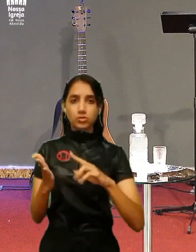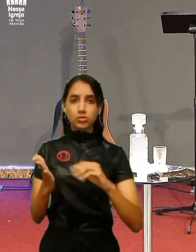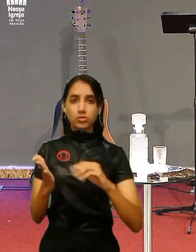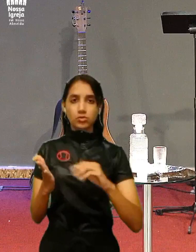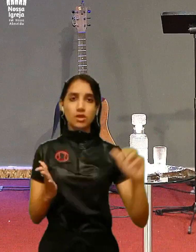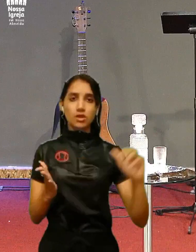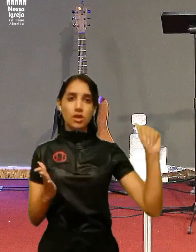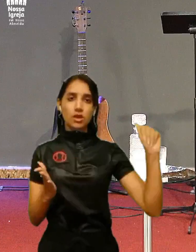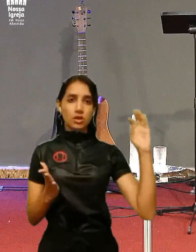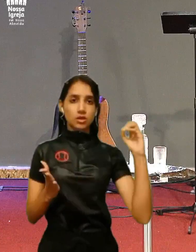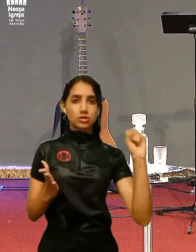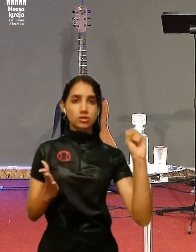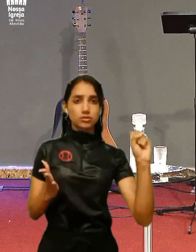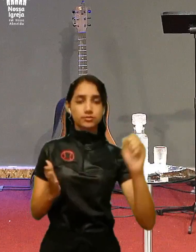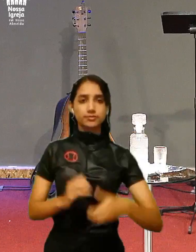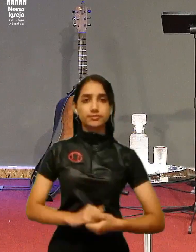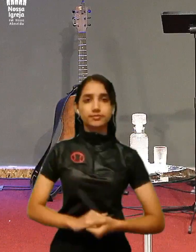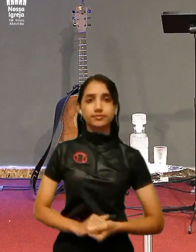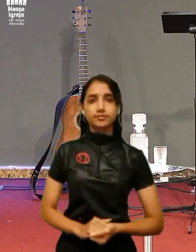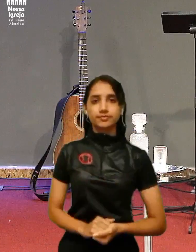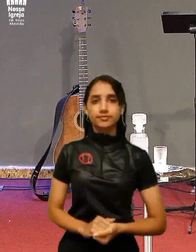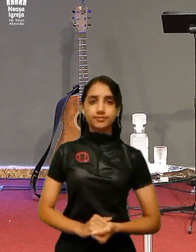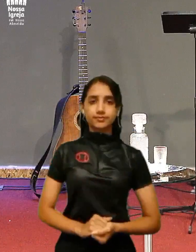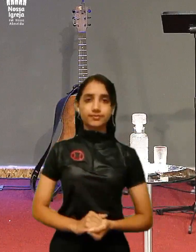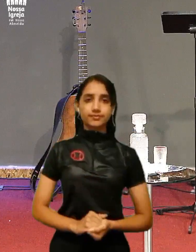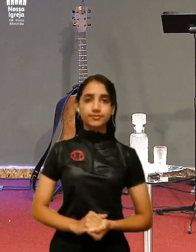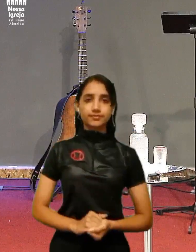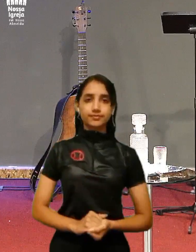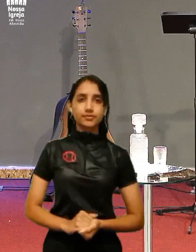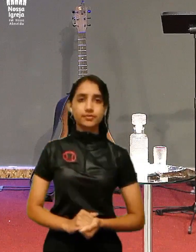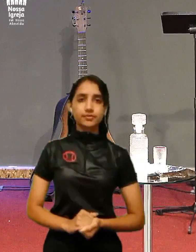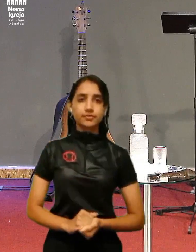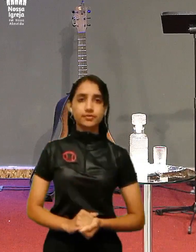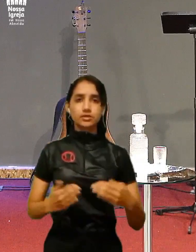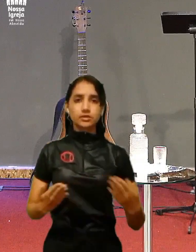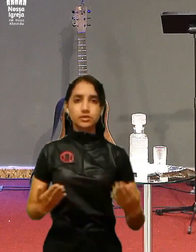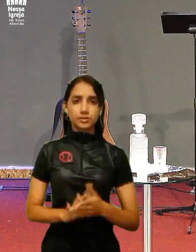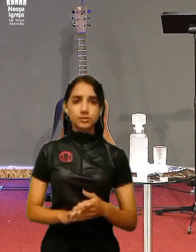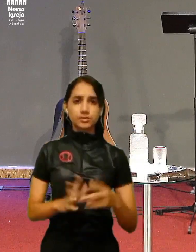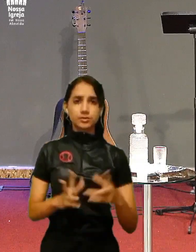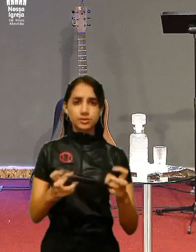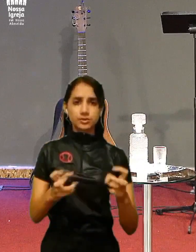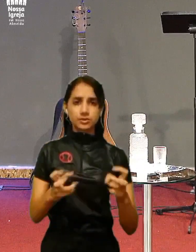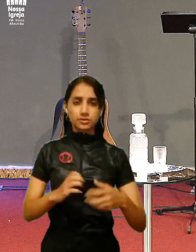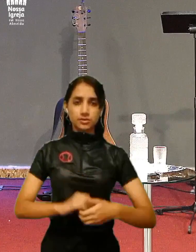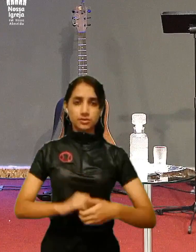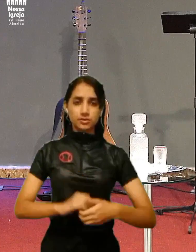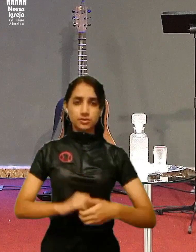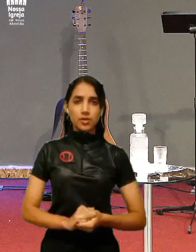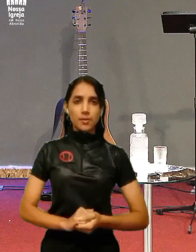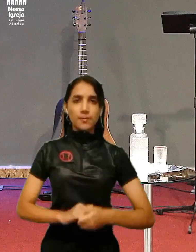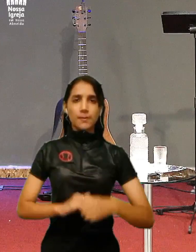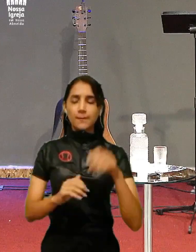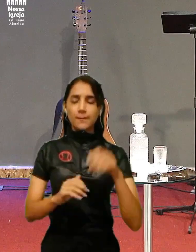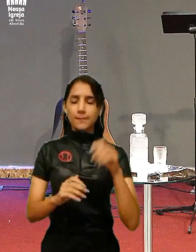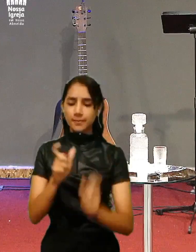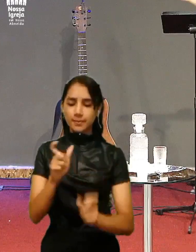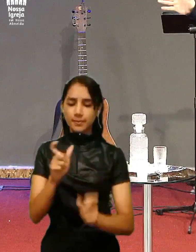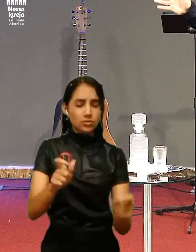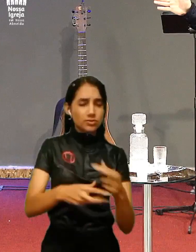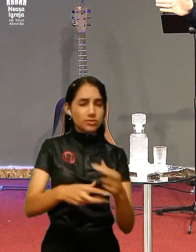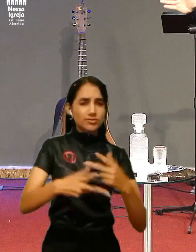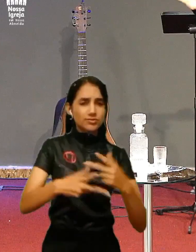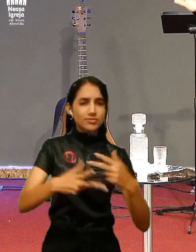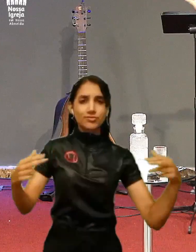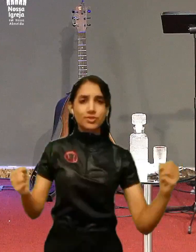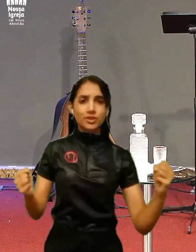não dá espaço na mensagem dessa noite. Mas eu quero destacar o seguinte: tudo começa com tanta gente perdida. Refugiados de